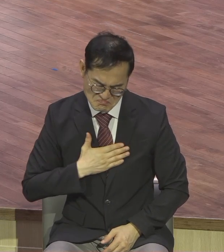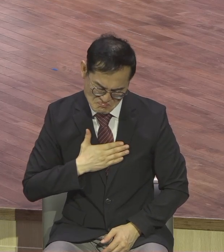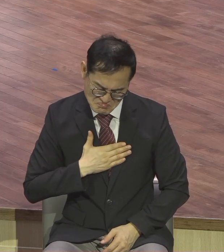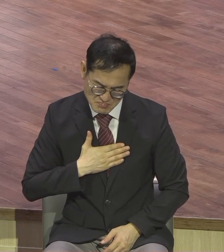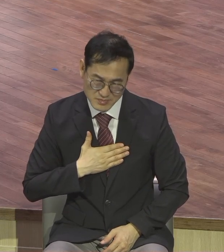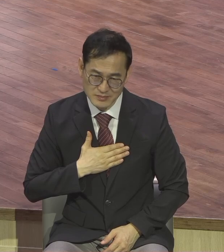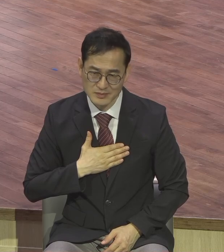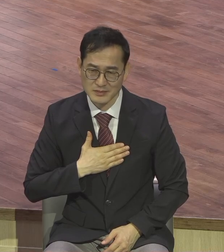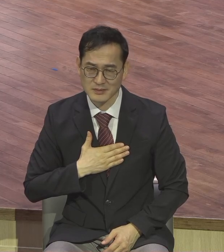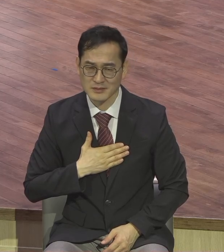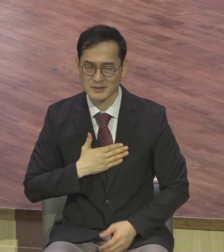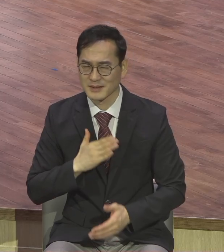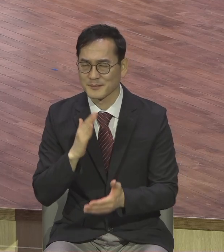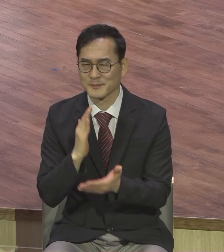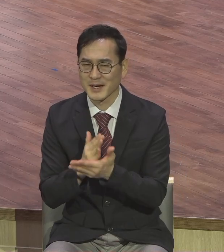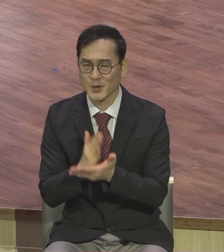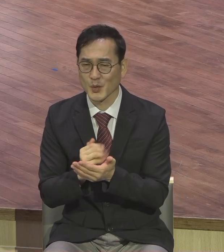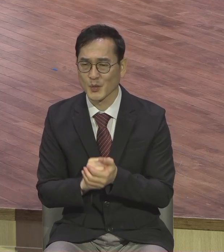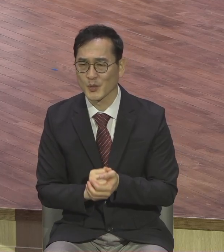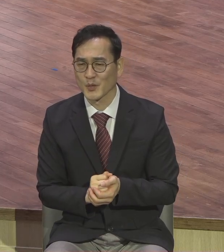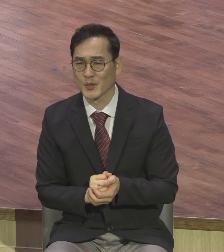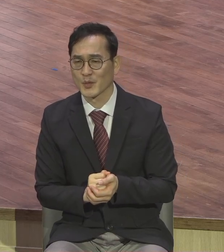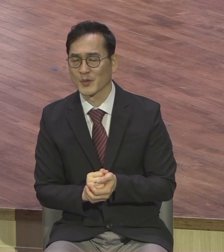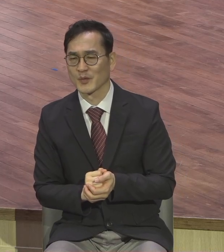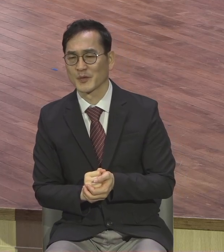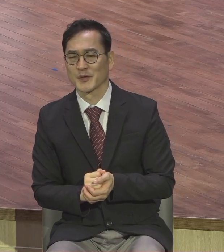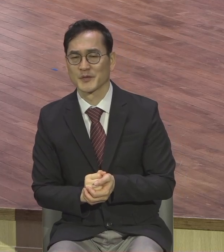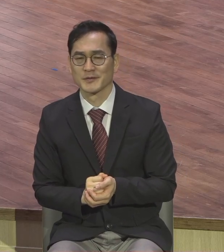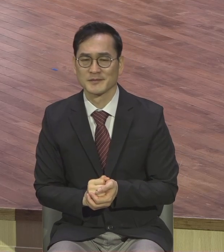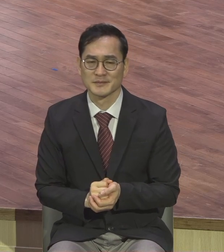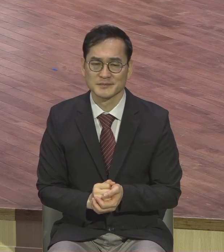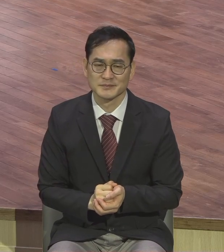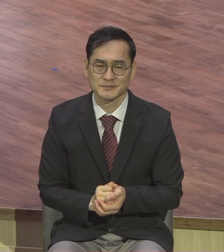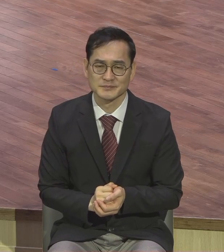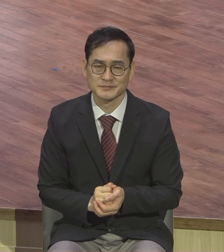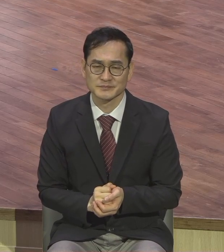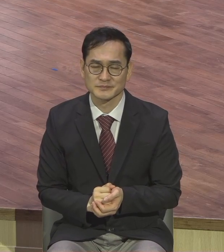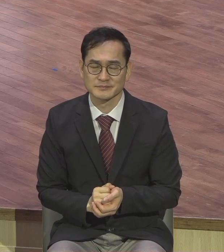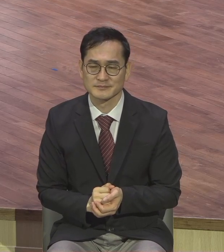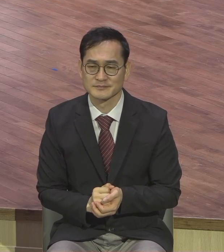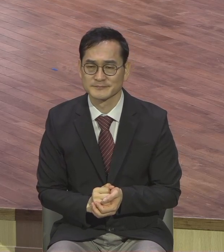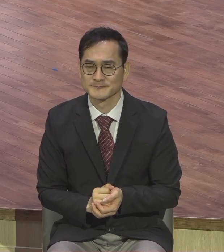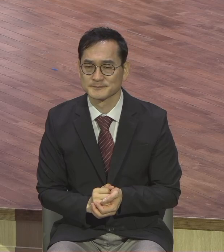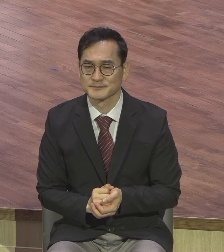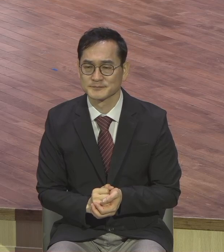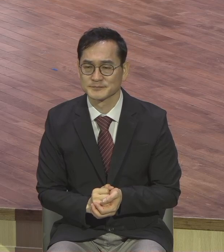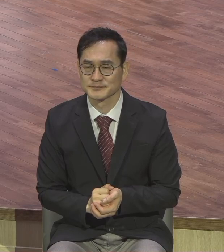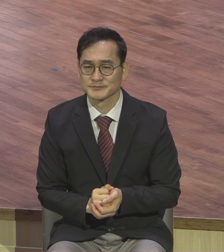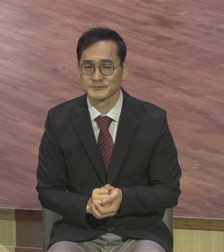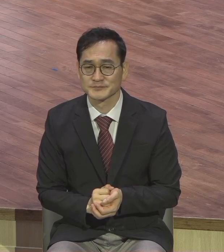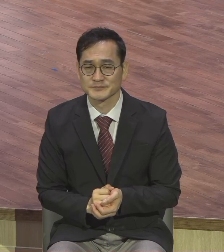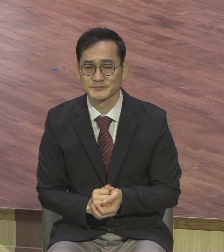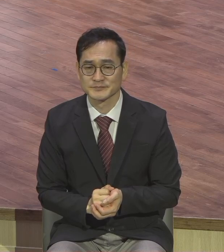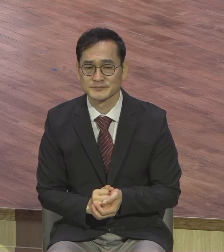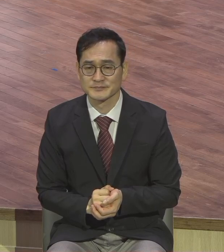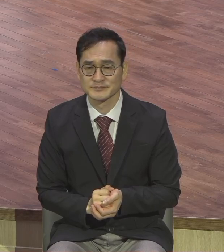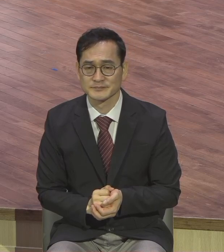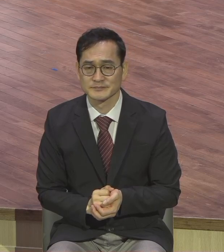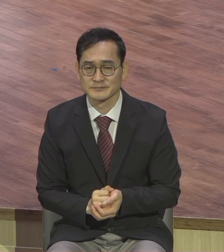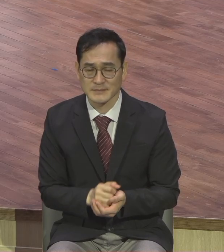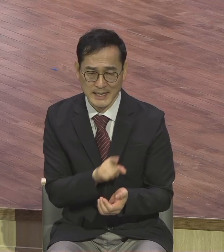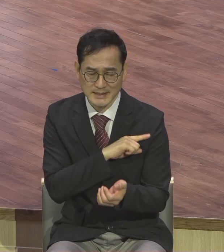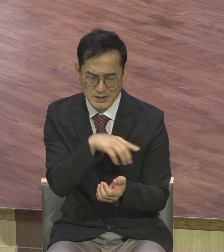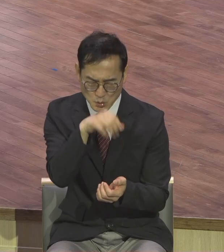무슨 신앙입니까? 지 기분이 지가 하나님이지. 영계 모든 성도들 잘 아세요. 최선의